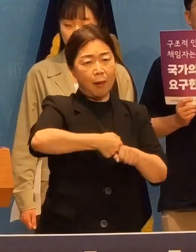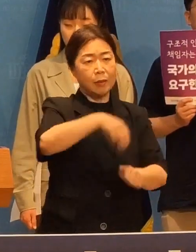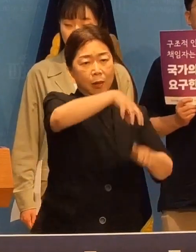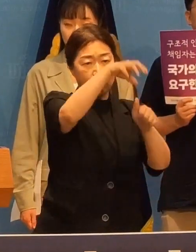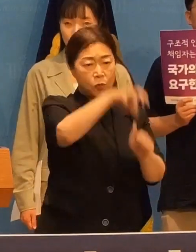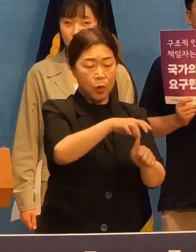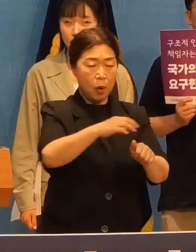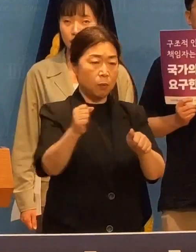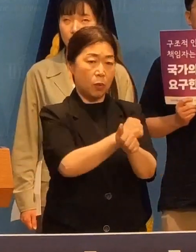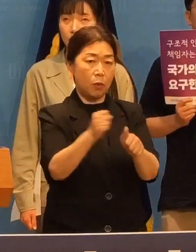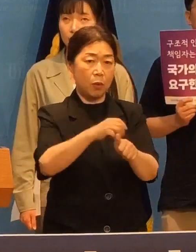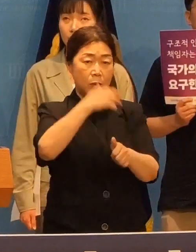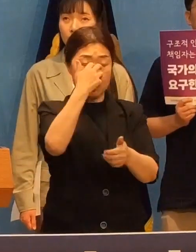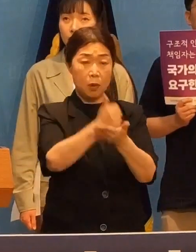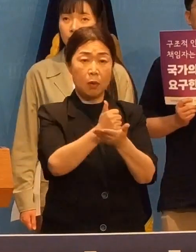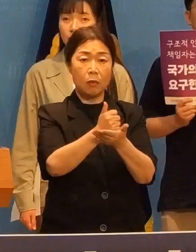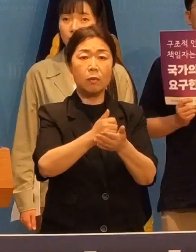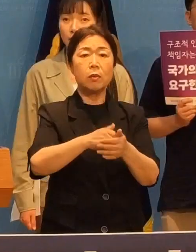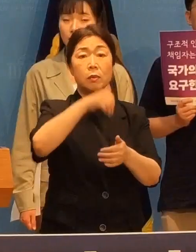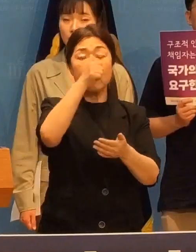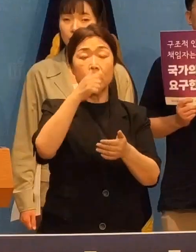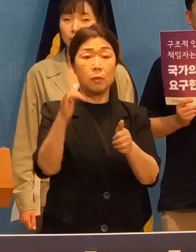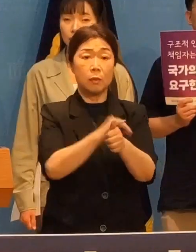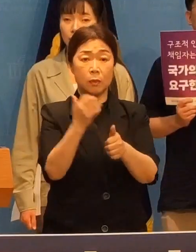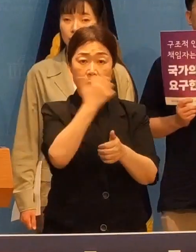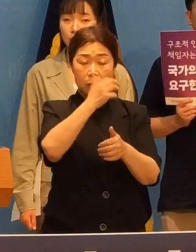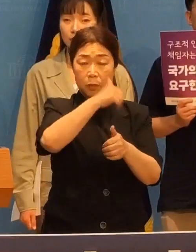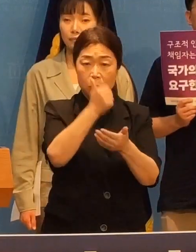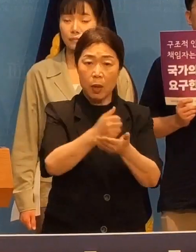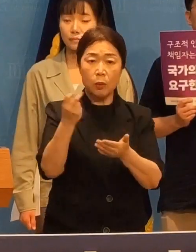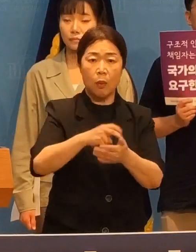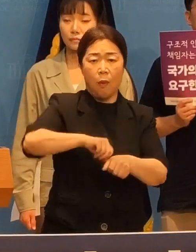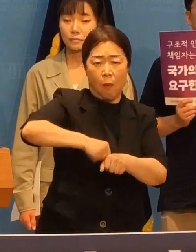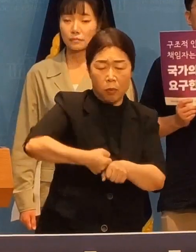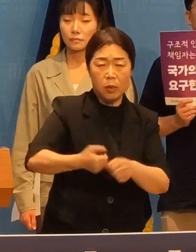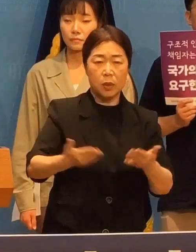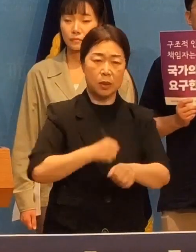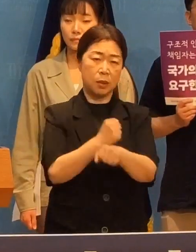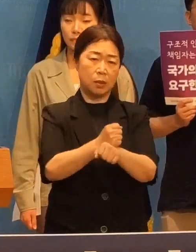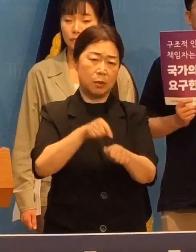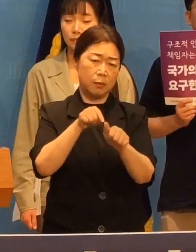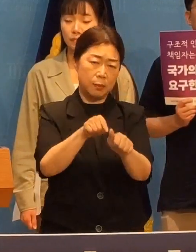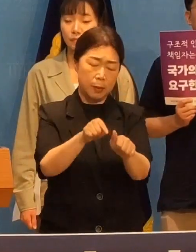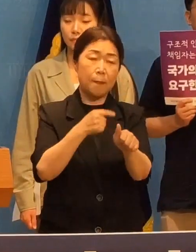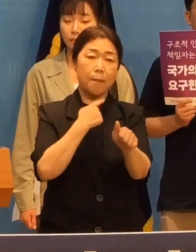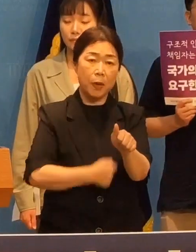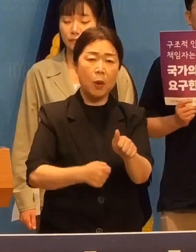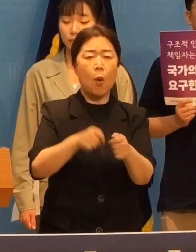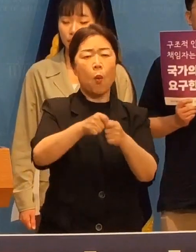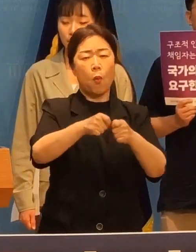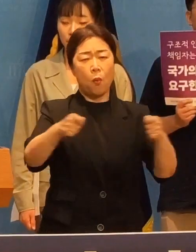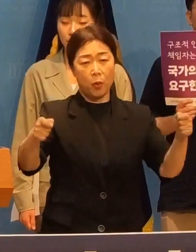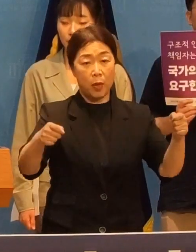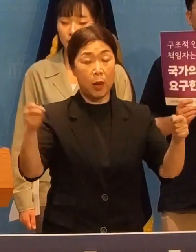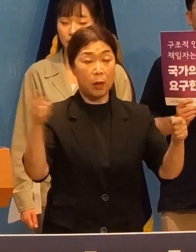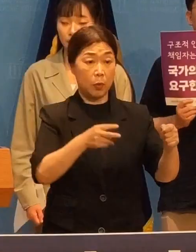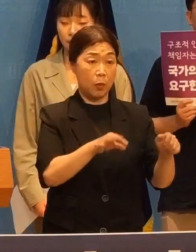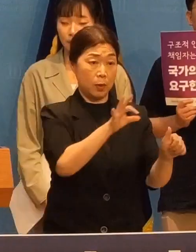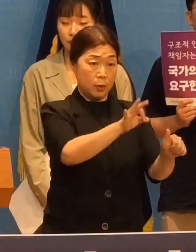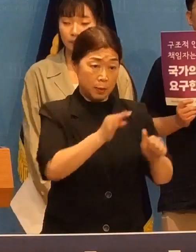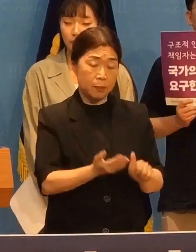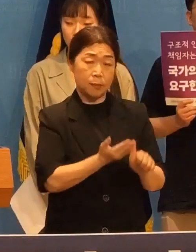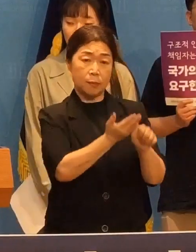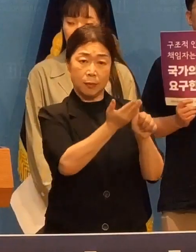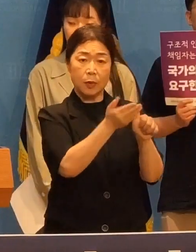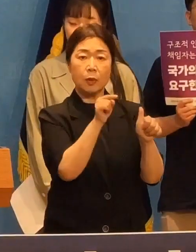성범죄, 강제 노역 등 심각한 인권 침해가 오랫동안 자행돼 왔습니다. 또한 입양 과정에서 국가의